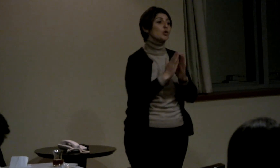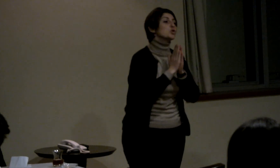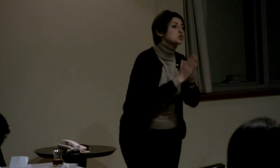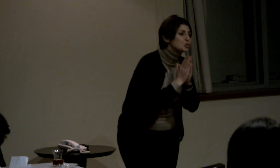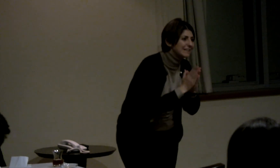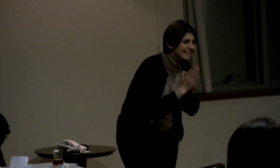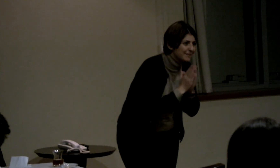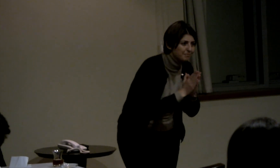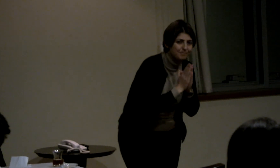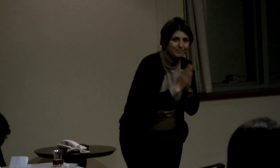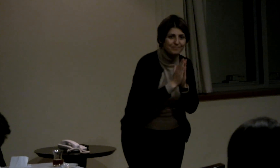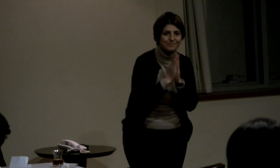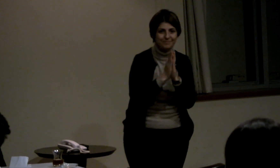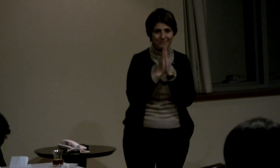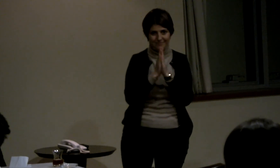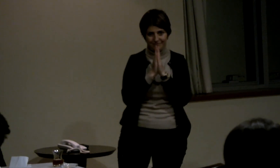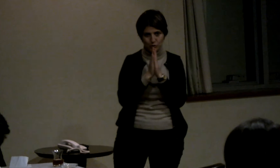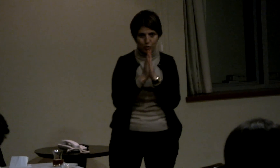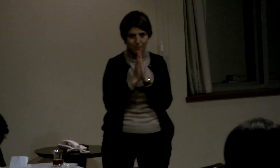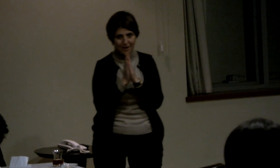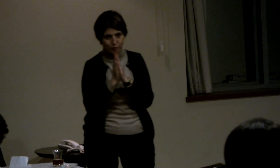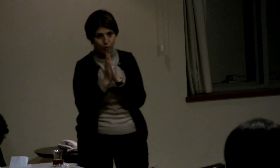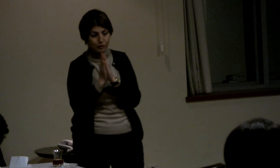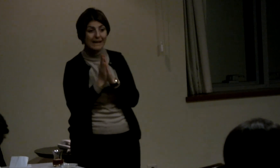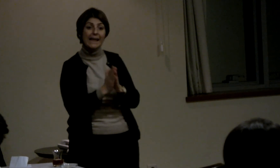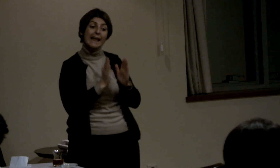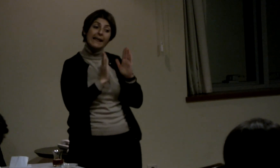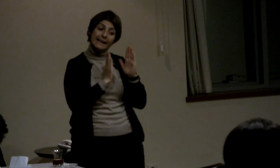özür dilerim, çok pardon.